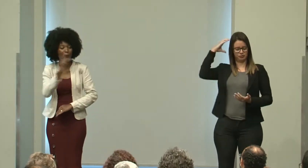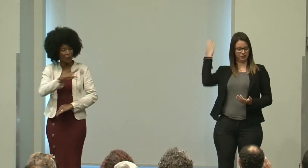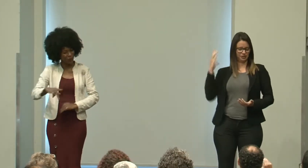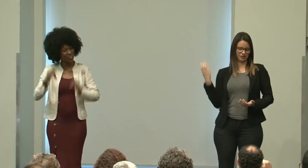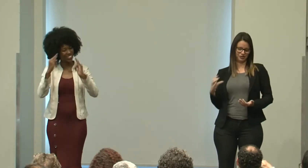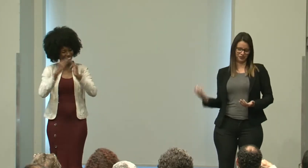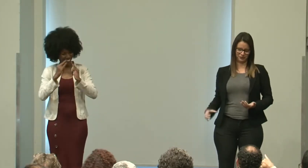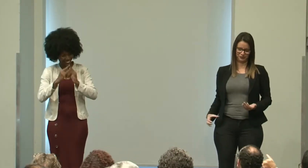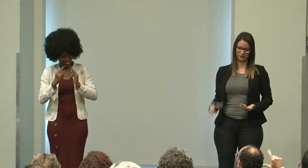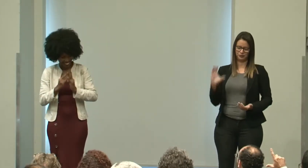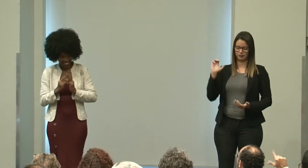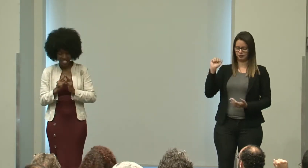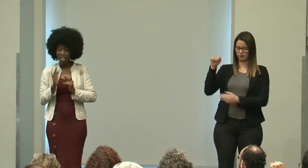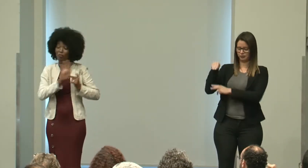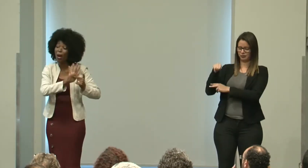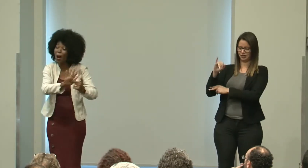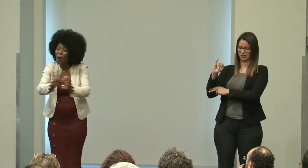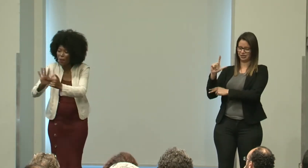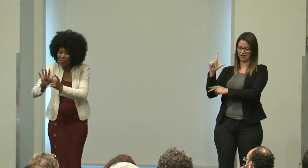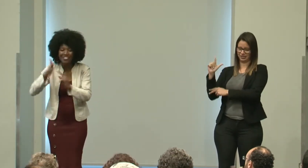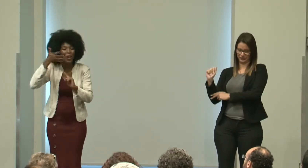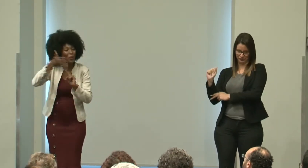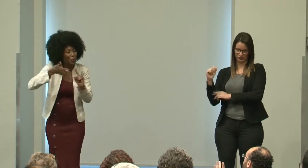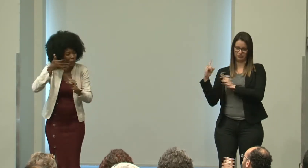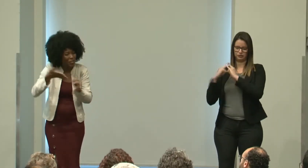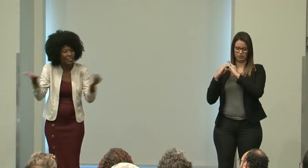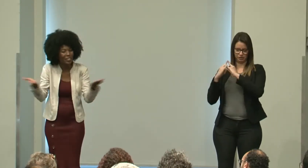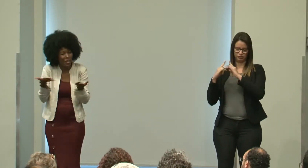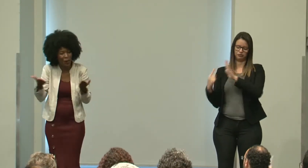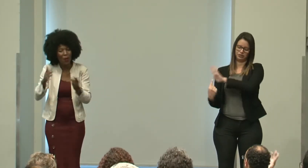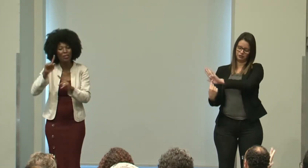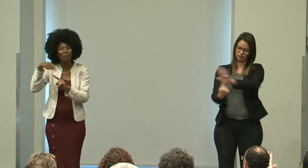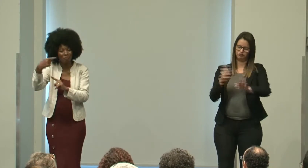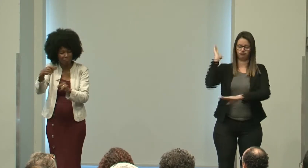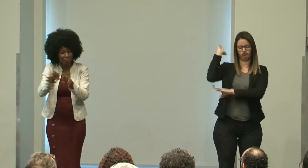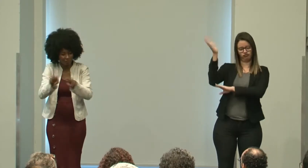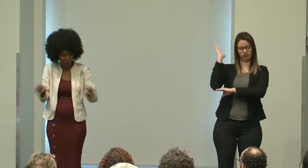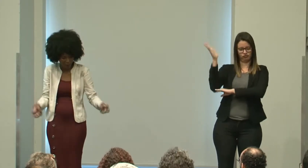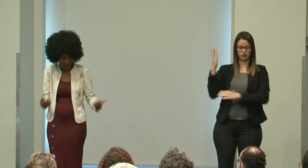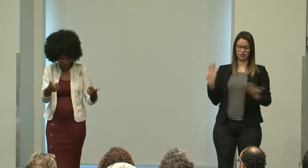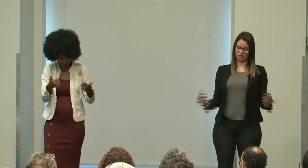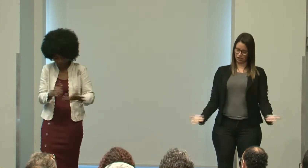do INES, que vai apresentar os palestrantes para a próxima mesa.